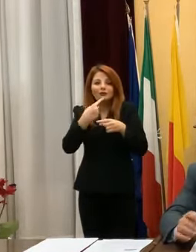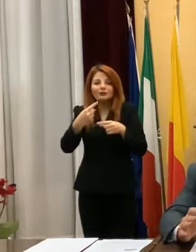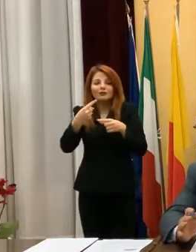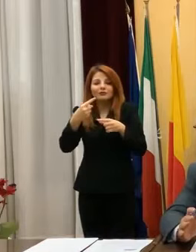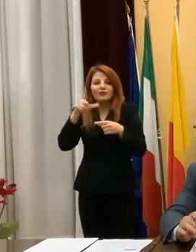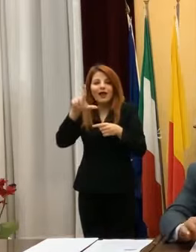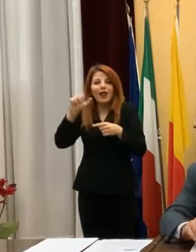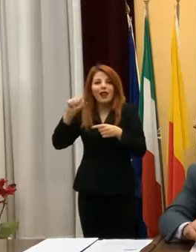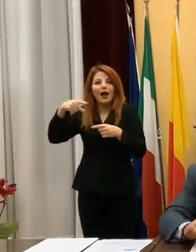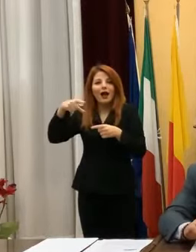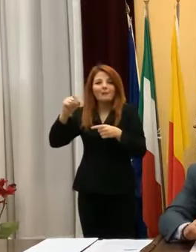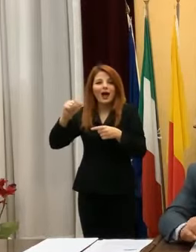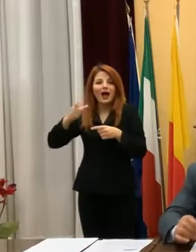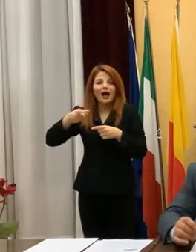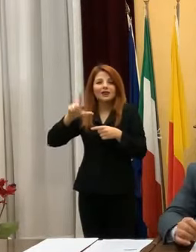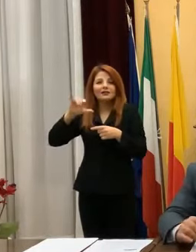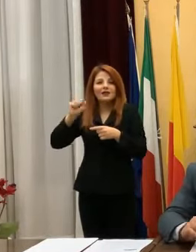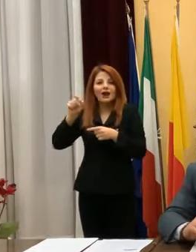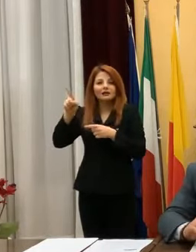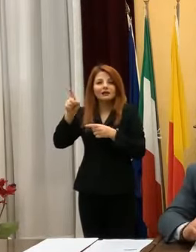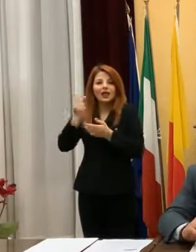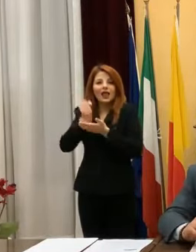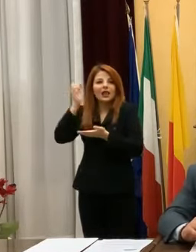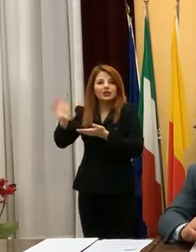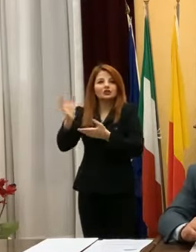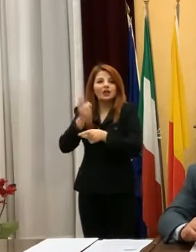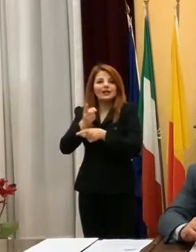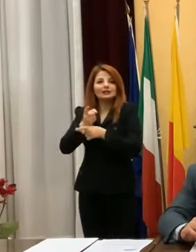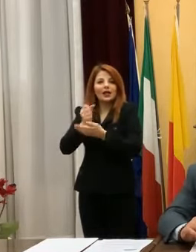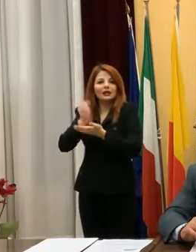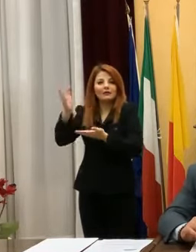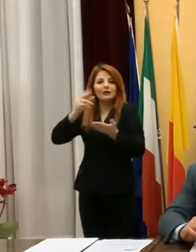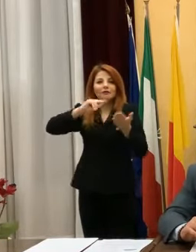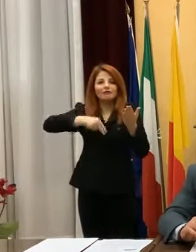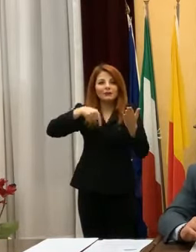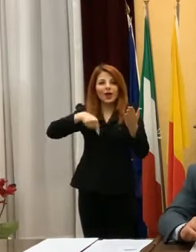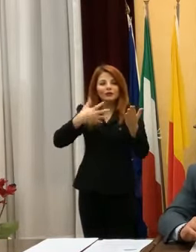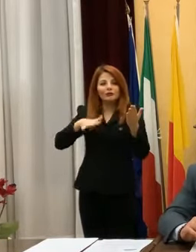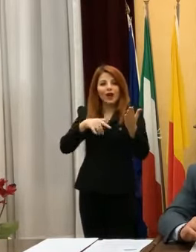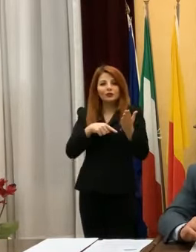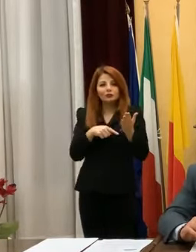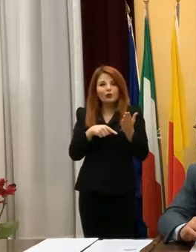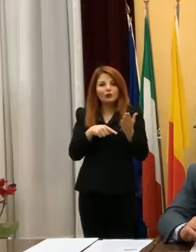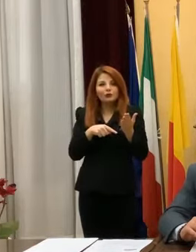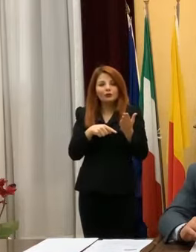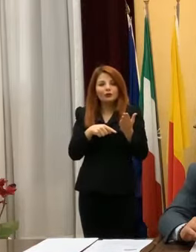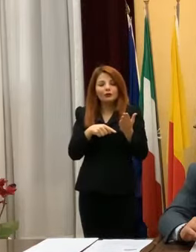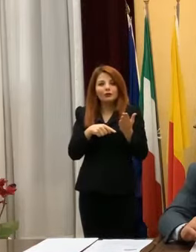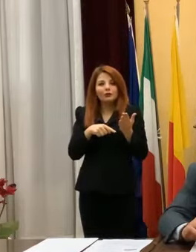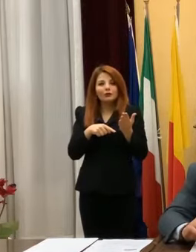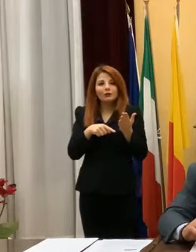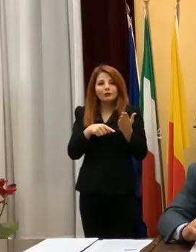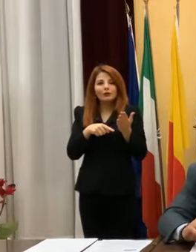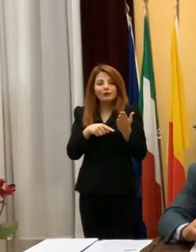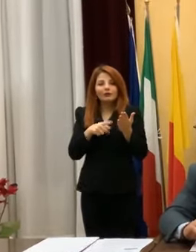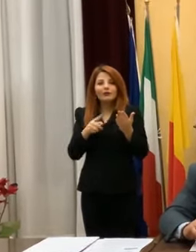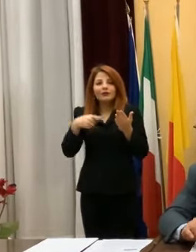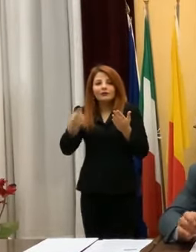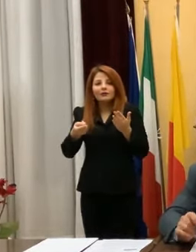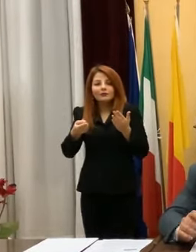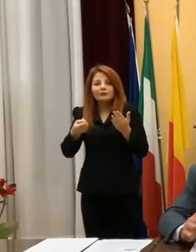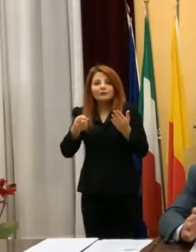ormai il primo anniversario, purtroppo possiamo dire, no? Della scoperta, del contagio da Covid in Italia.